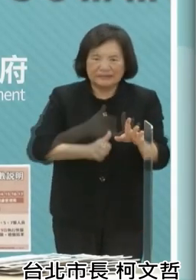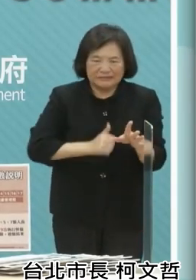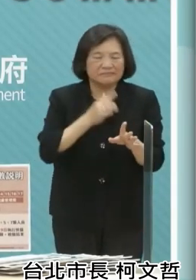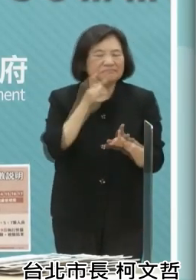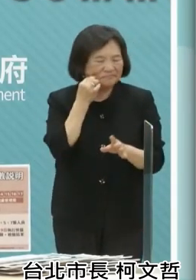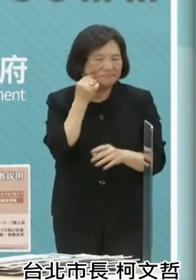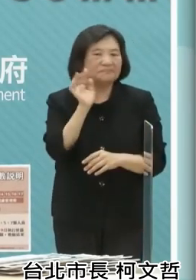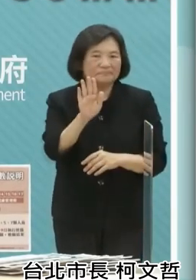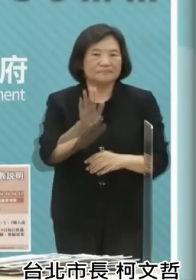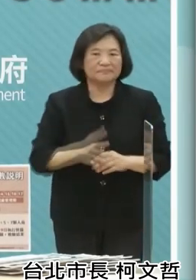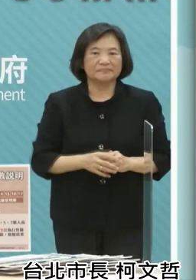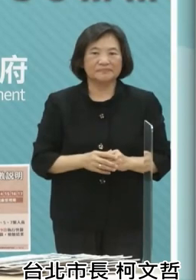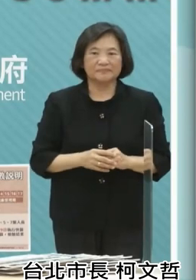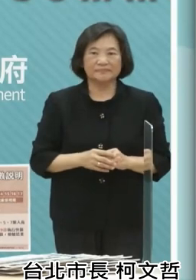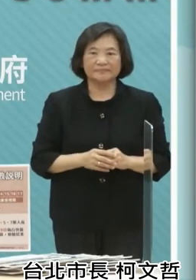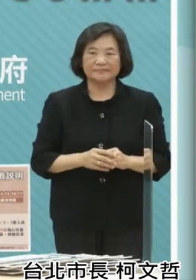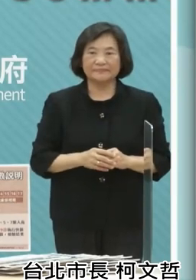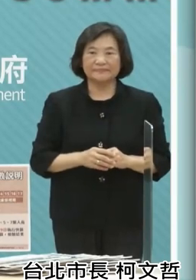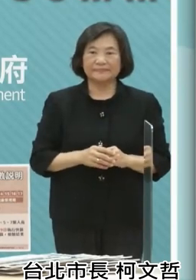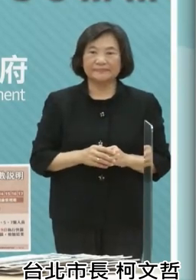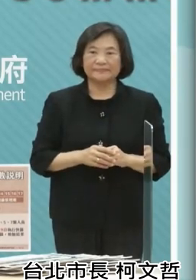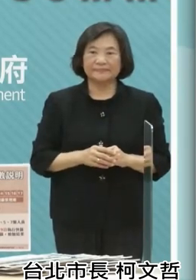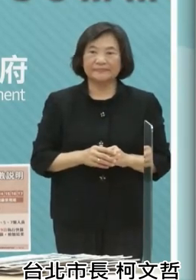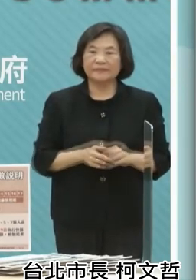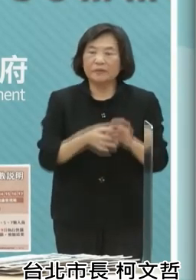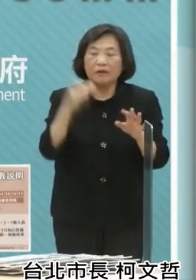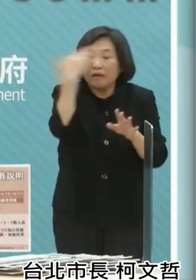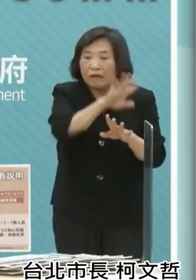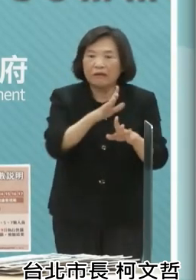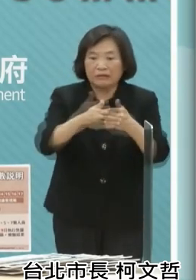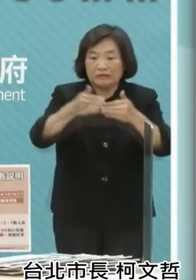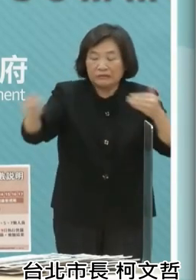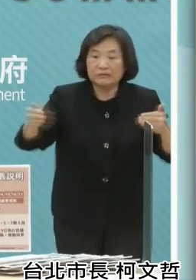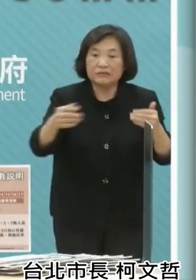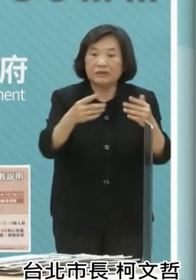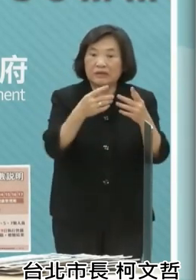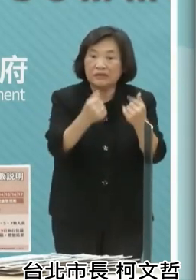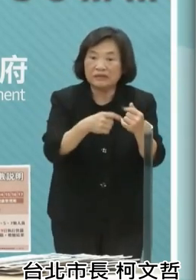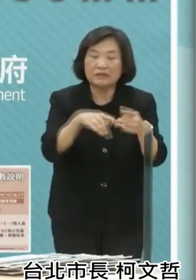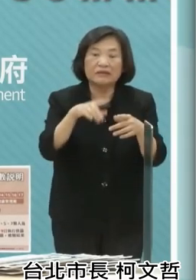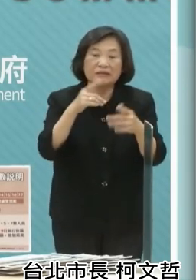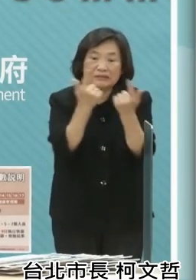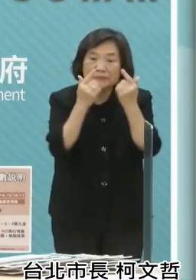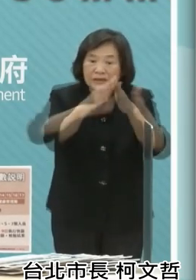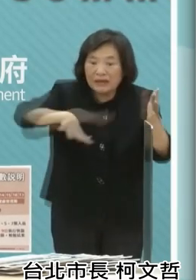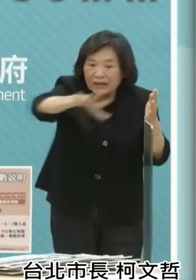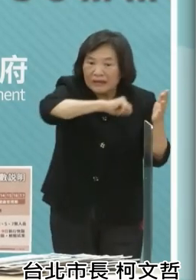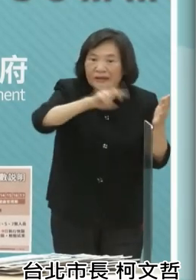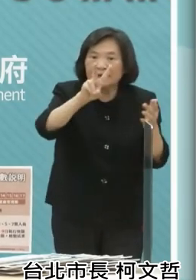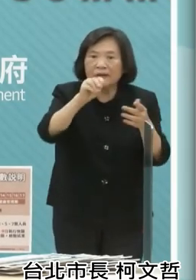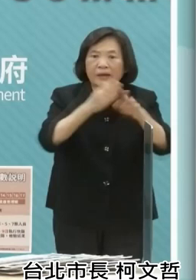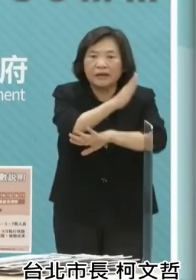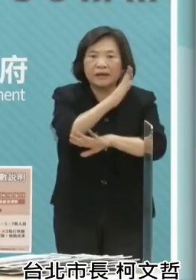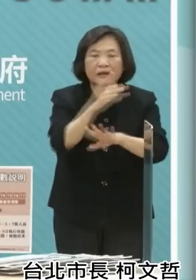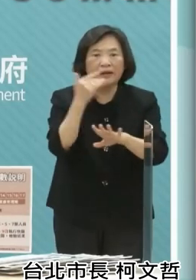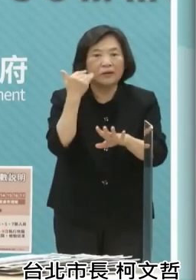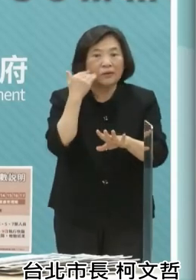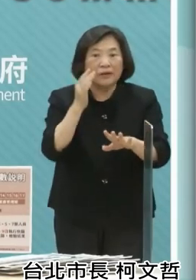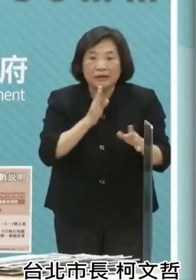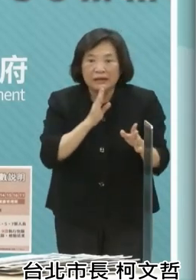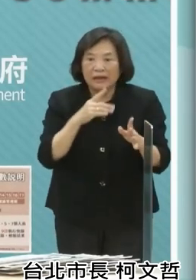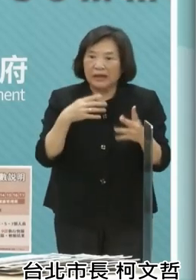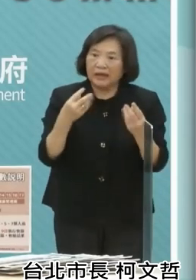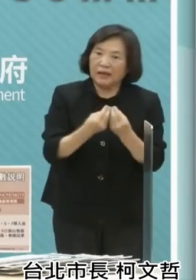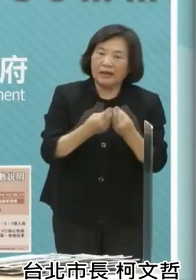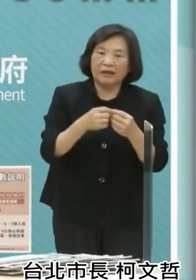了。哦，这的确，对，因为这一下子居家隔离哦，在台北市有20000人的，如果真的要做的话，那新北市一定更